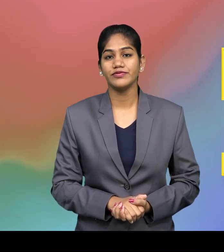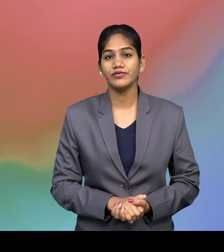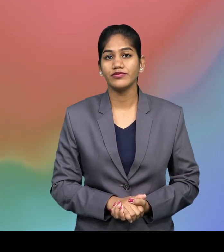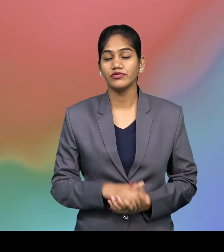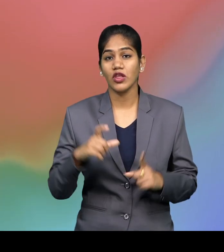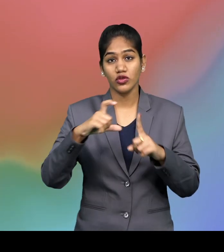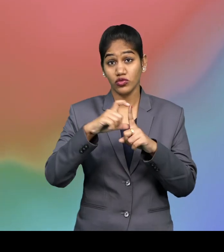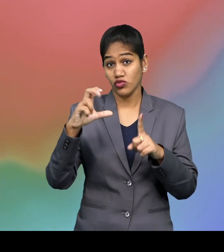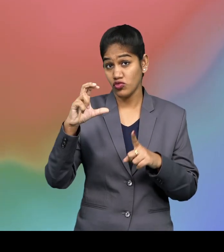చేయకూడనివి: